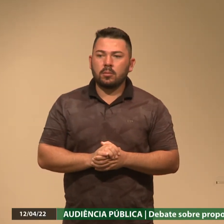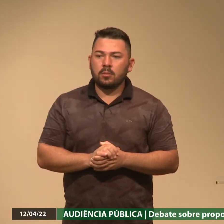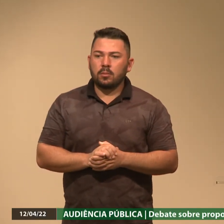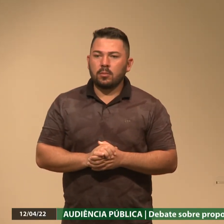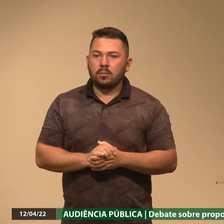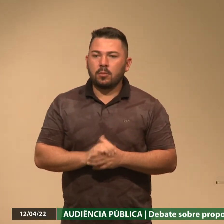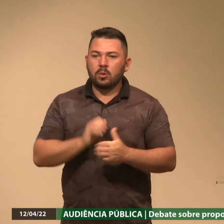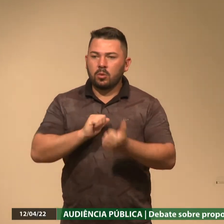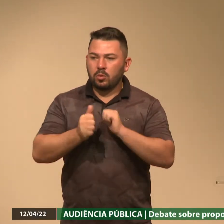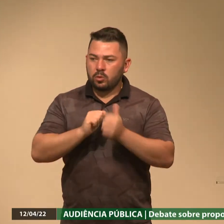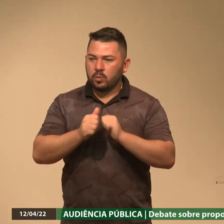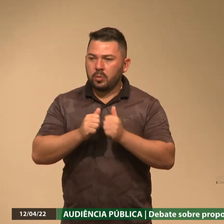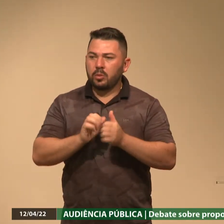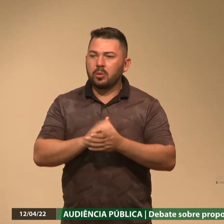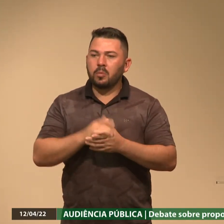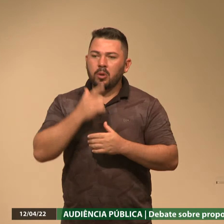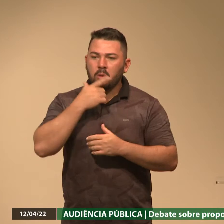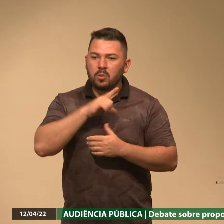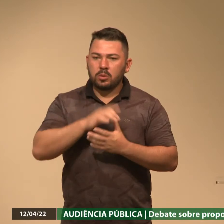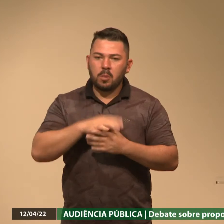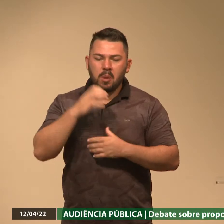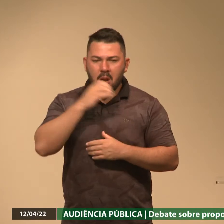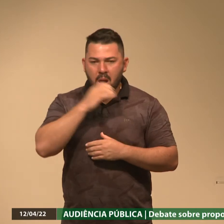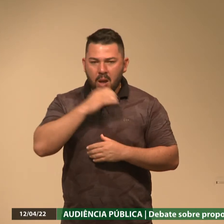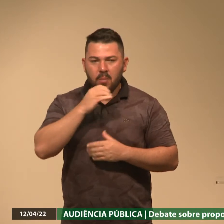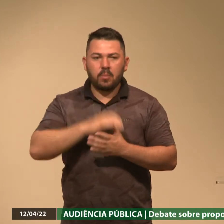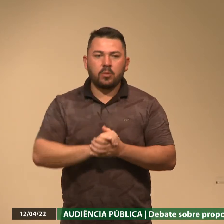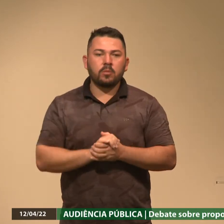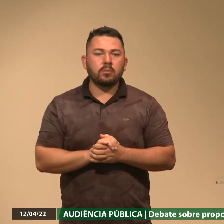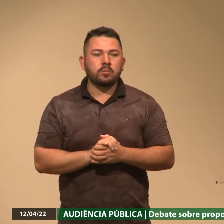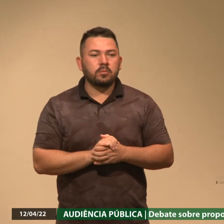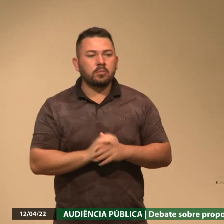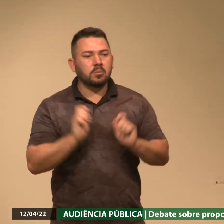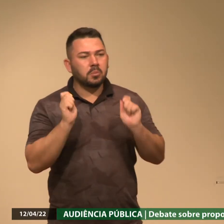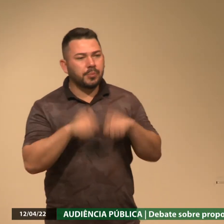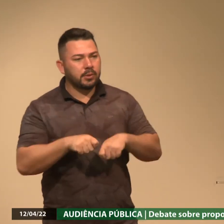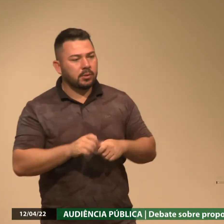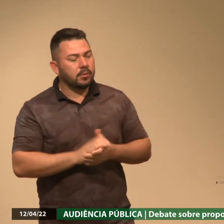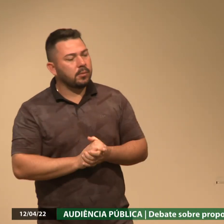assumir a relatoria desse Esporte aí para dar um andamento mais rápido possível